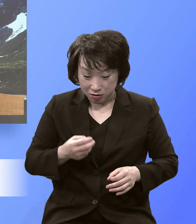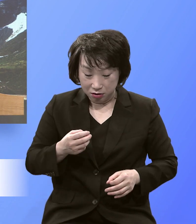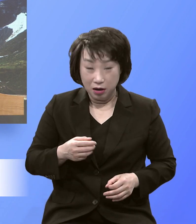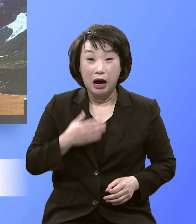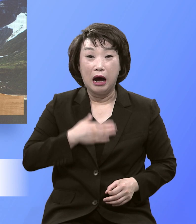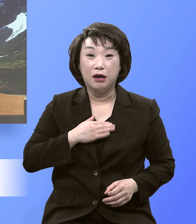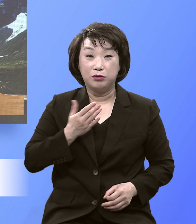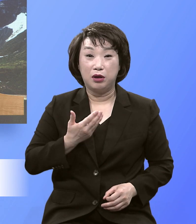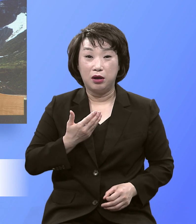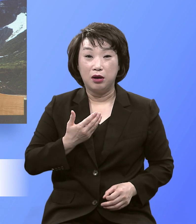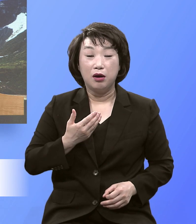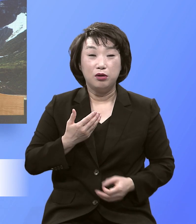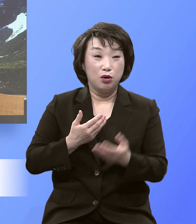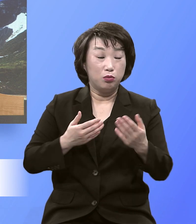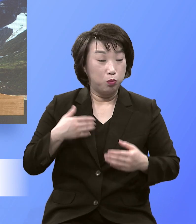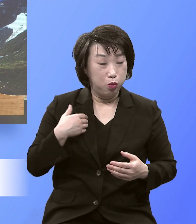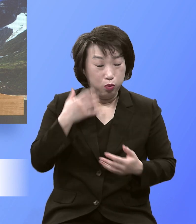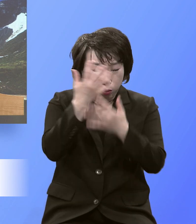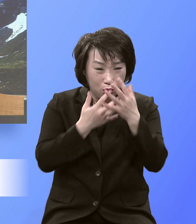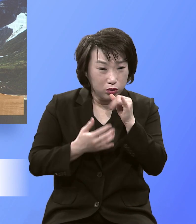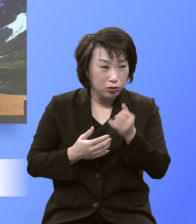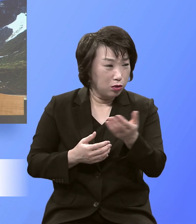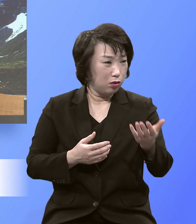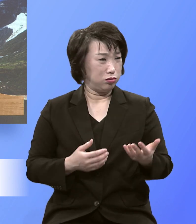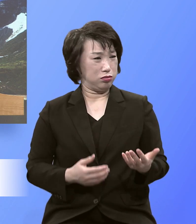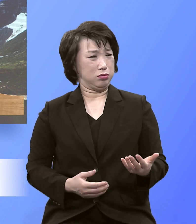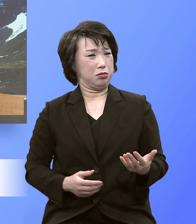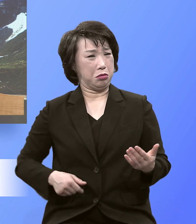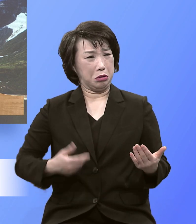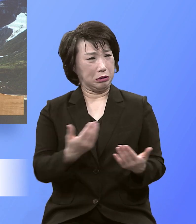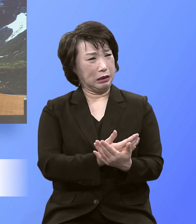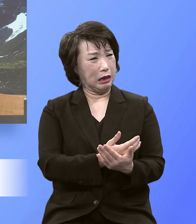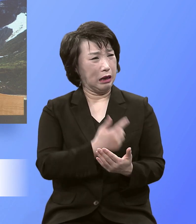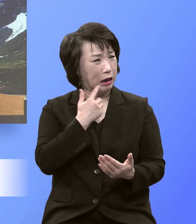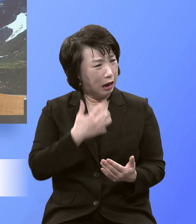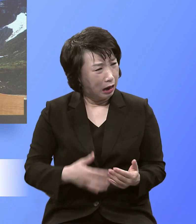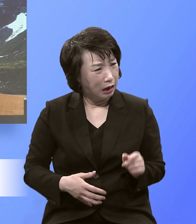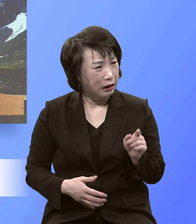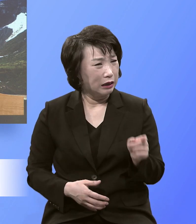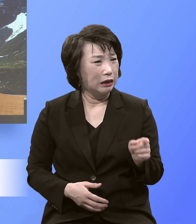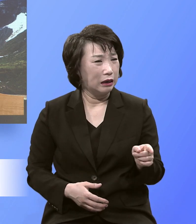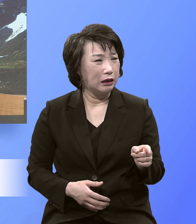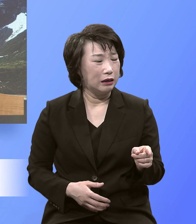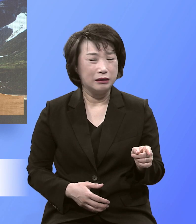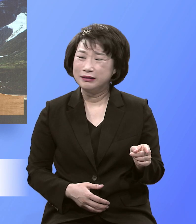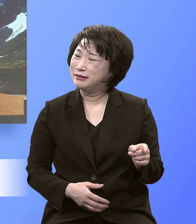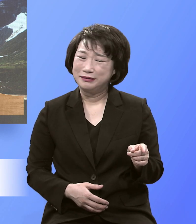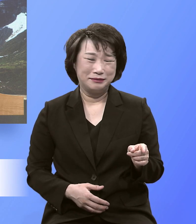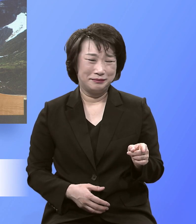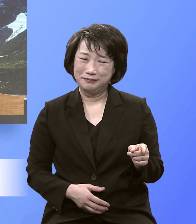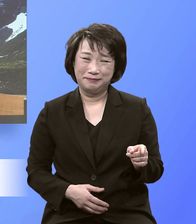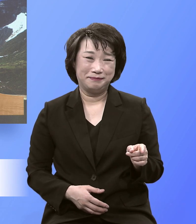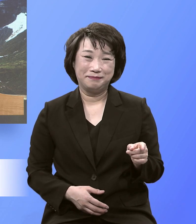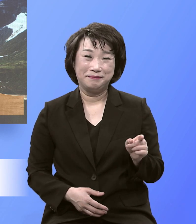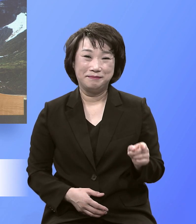없다면 여러분은 아직도 회개가 분명한 것이